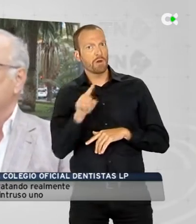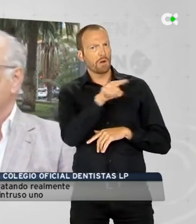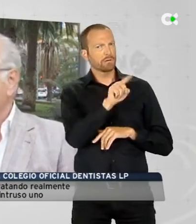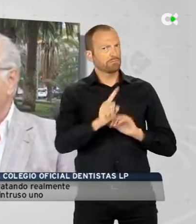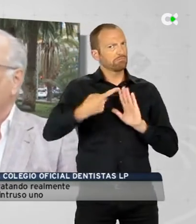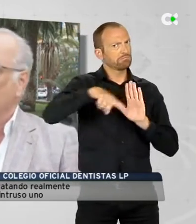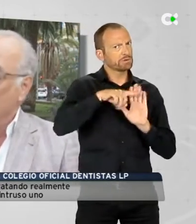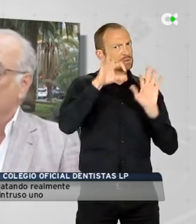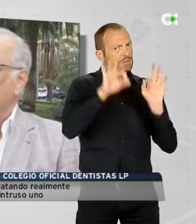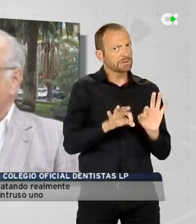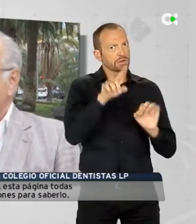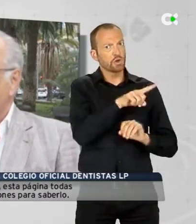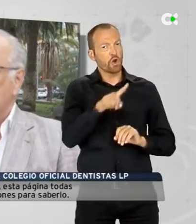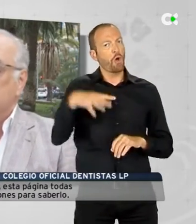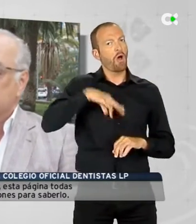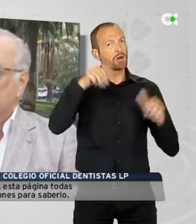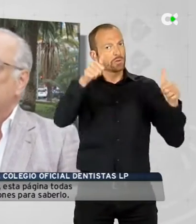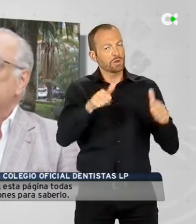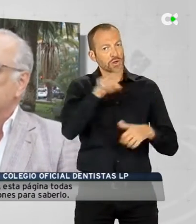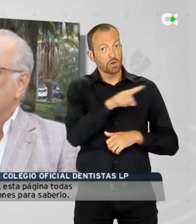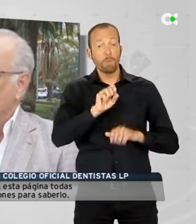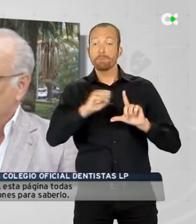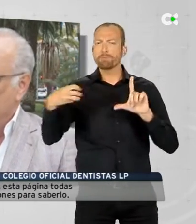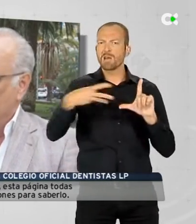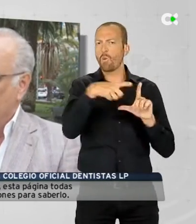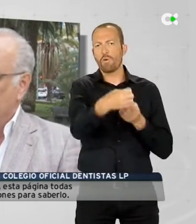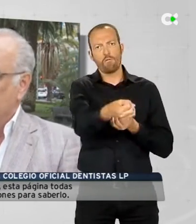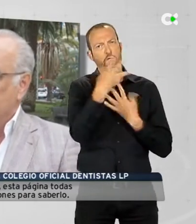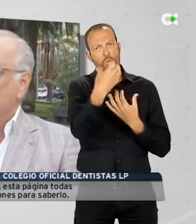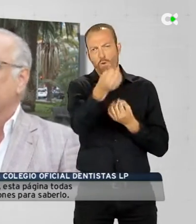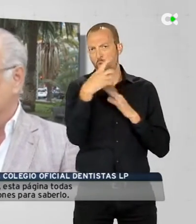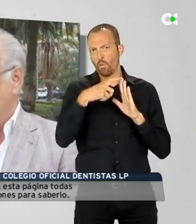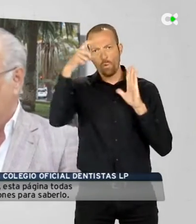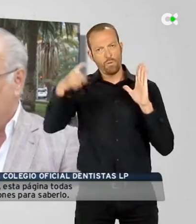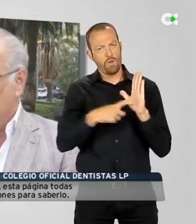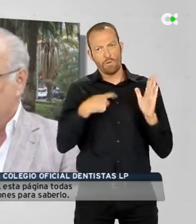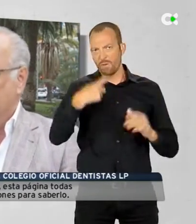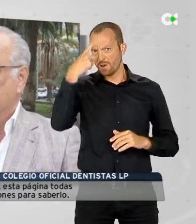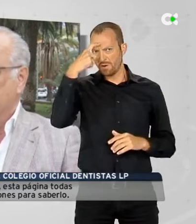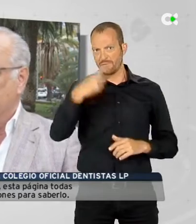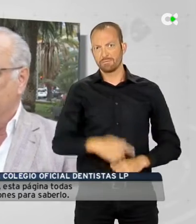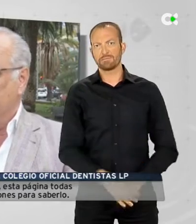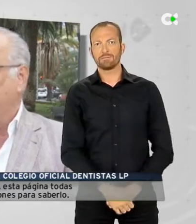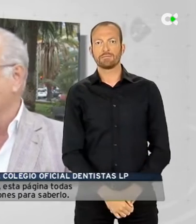es intruso o no, o tiene dudas, esta página da todas las instrucciones para saberlo.